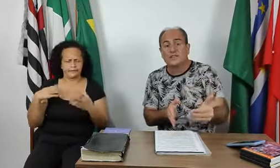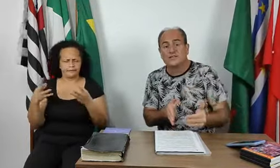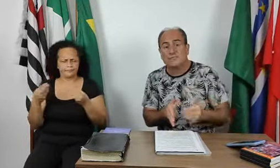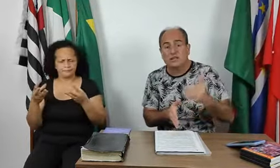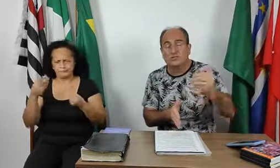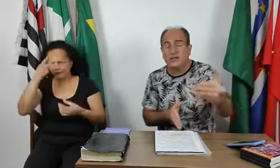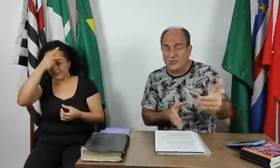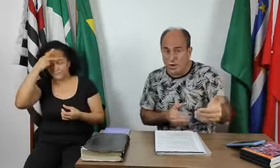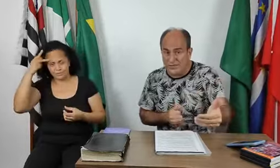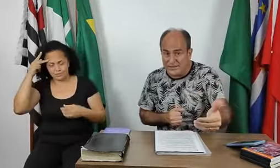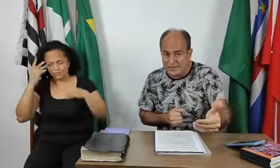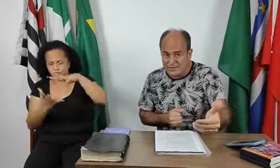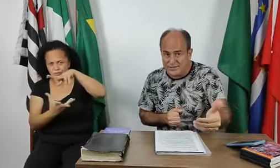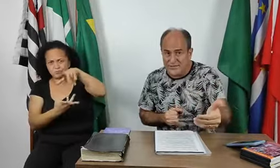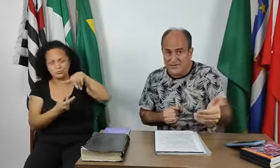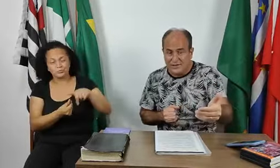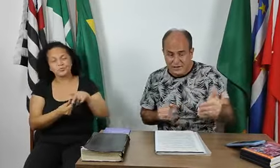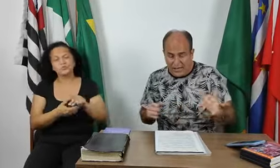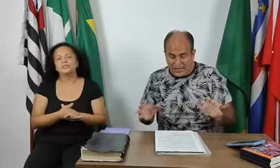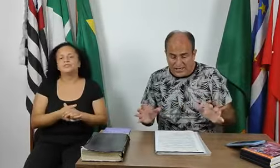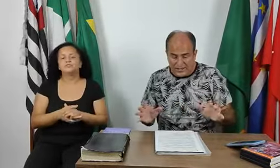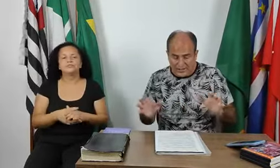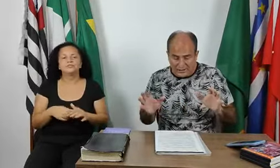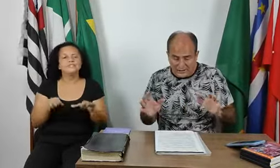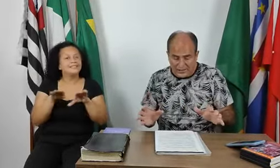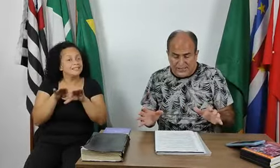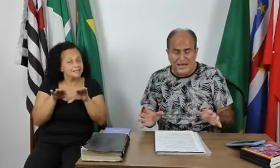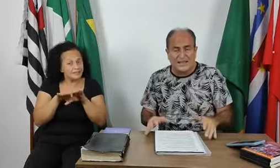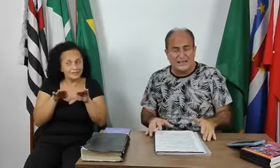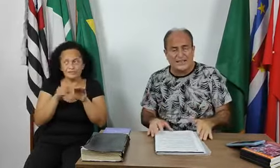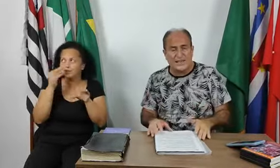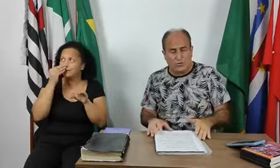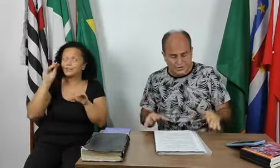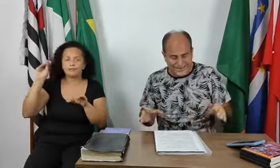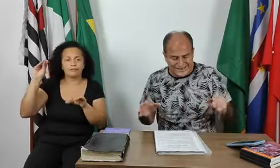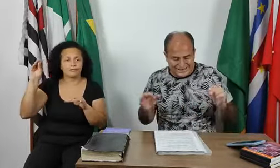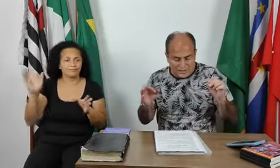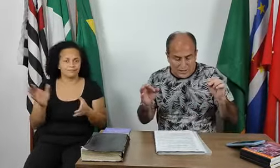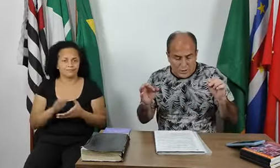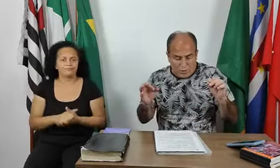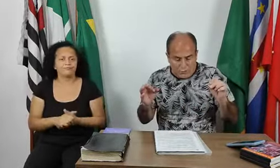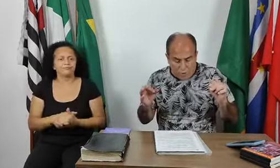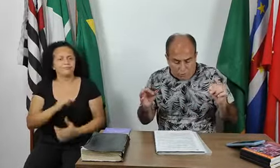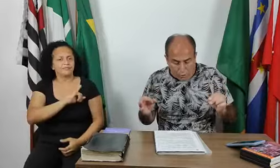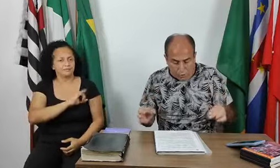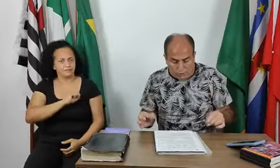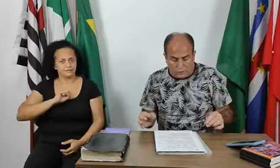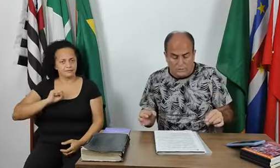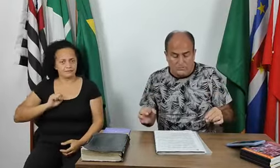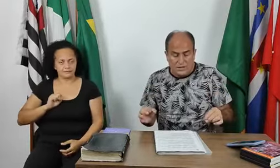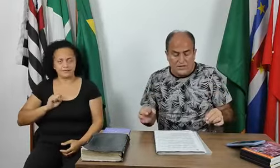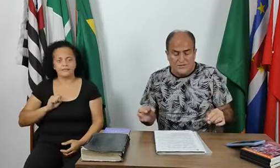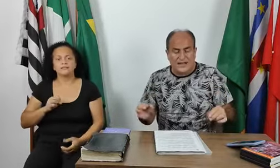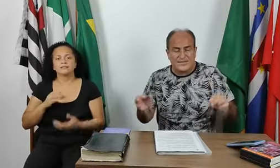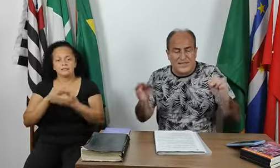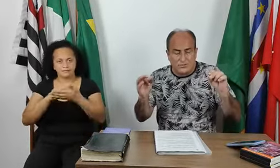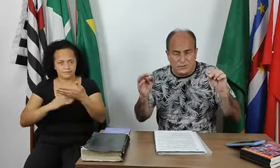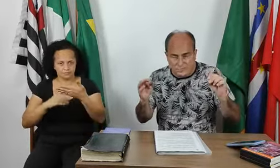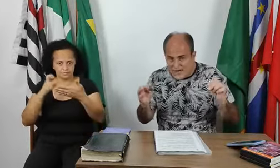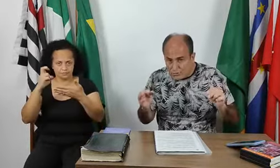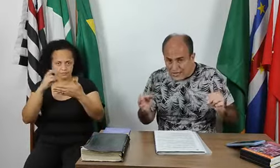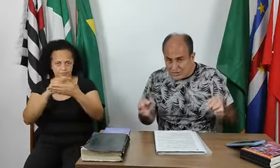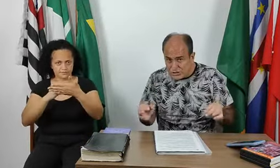Novo Testamento, na Nova Aliança. Aí, Isaías 5,13, o meu povo está